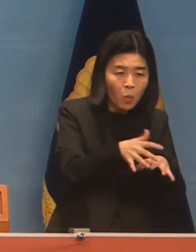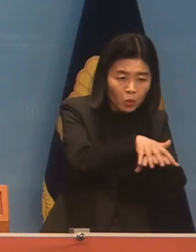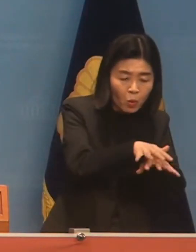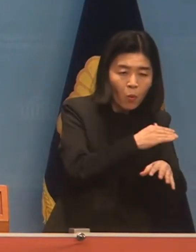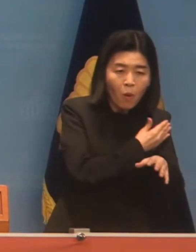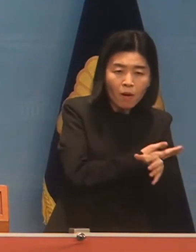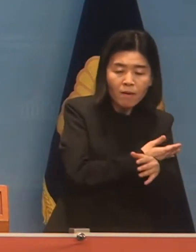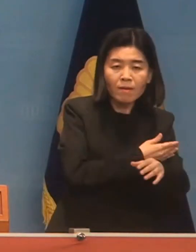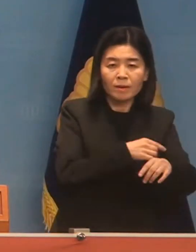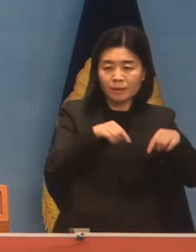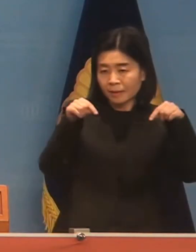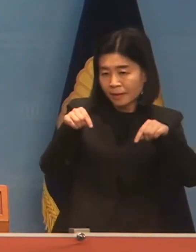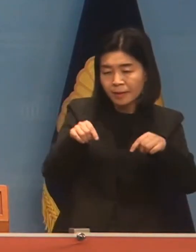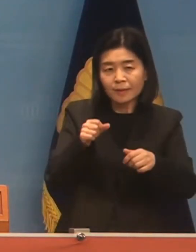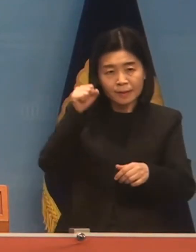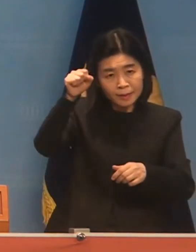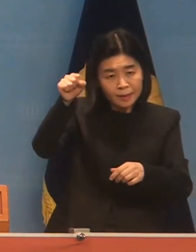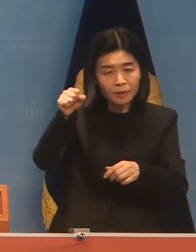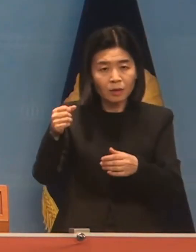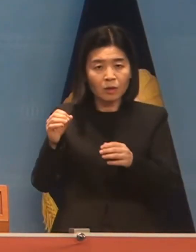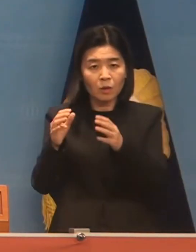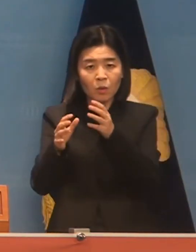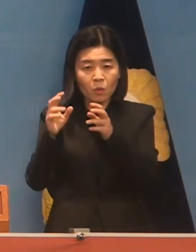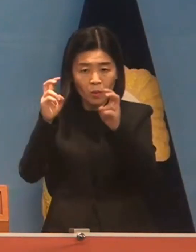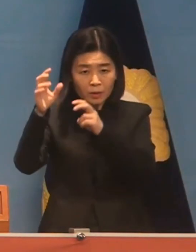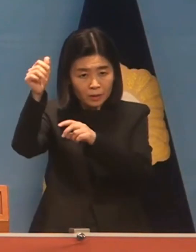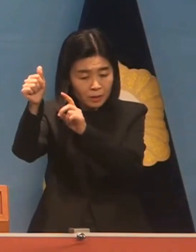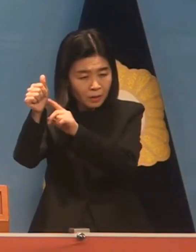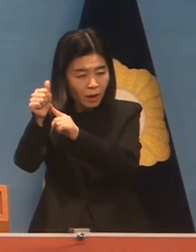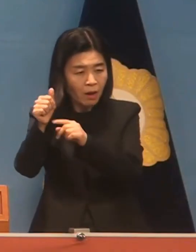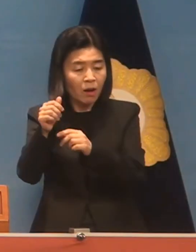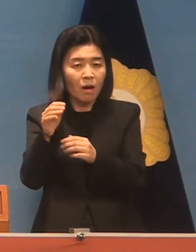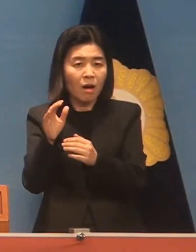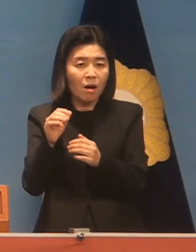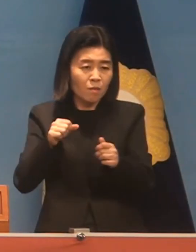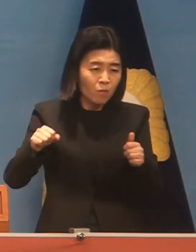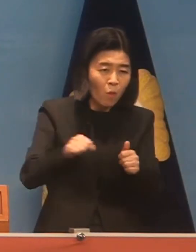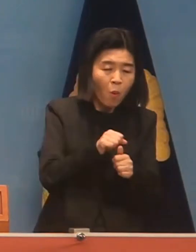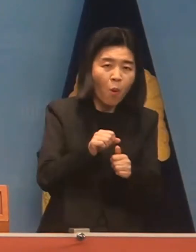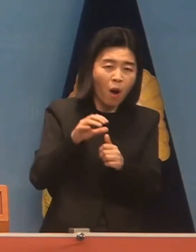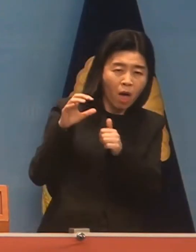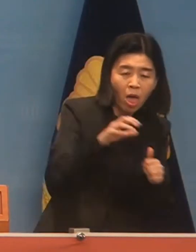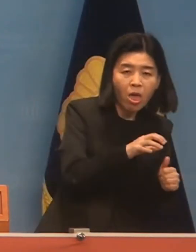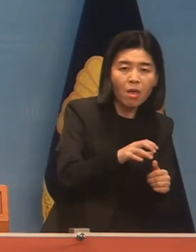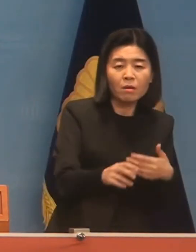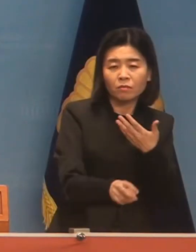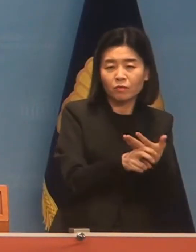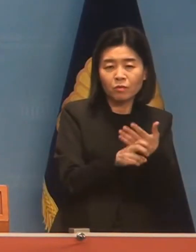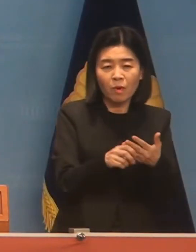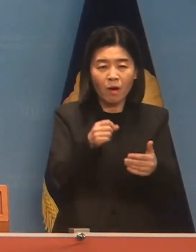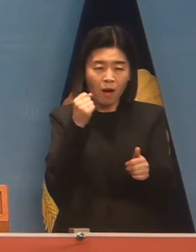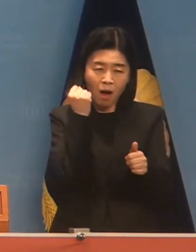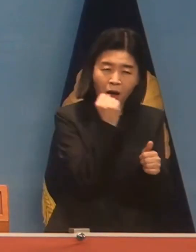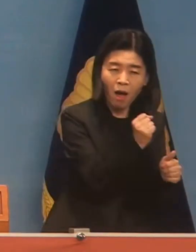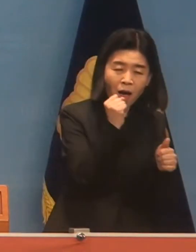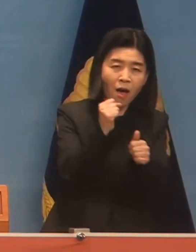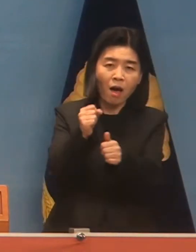행사하자 원청은 부사대를 동원해 폭력으로 막아섰고 불법으로 낙인 찍기에만